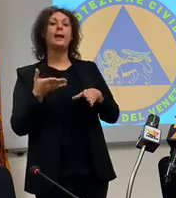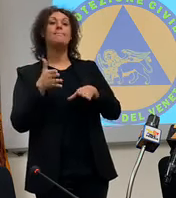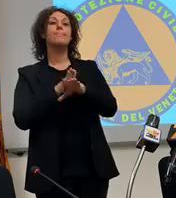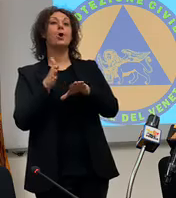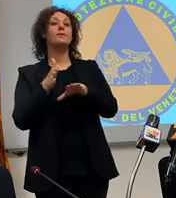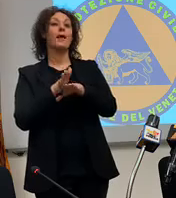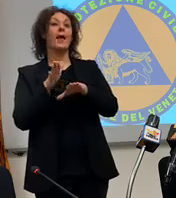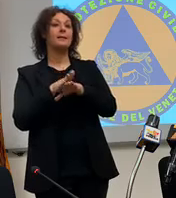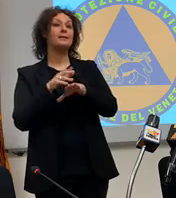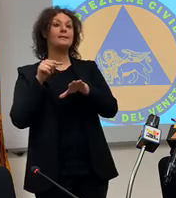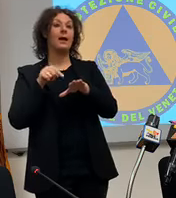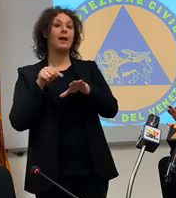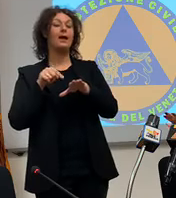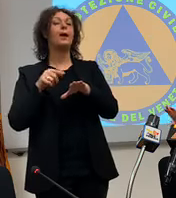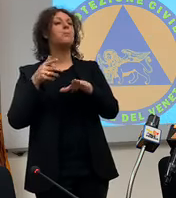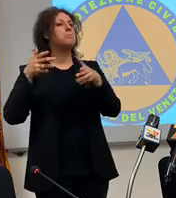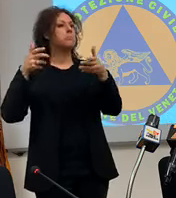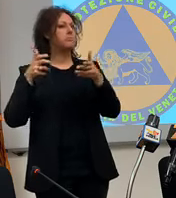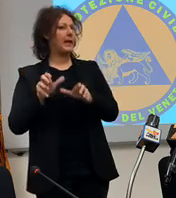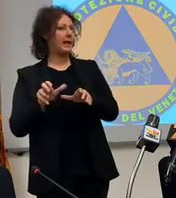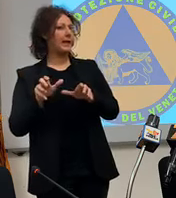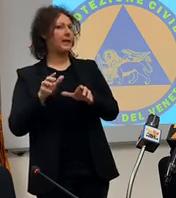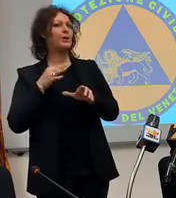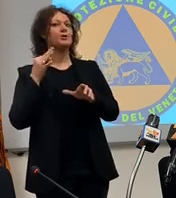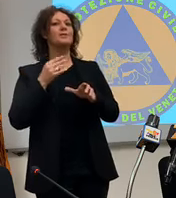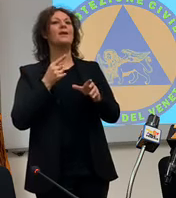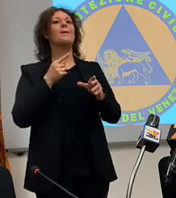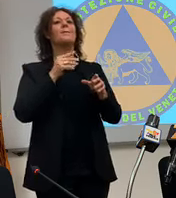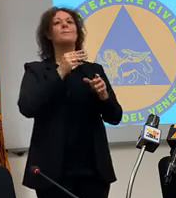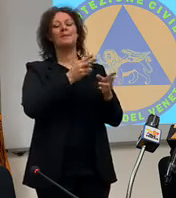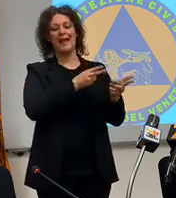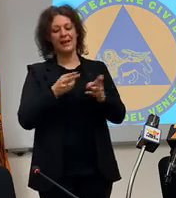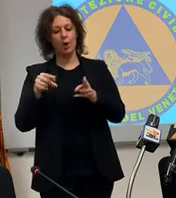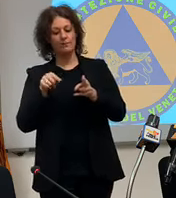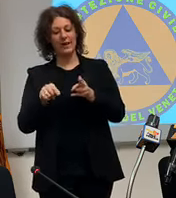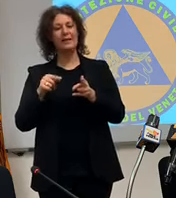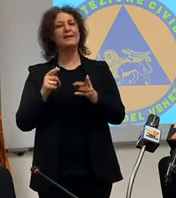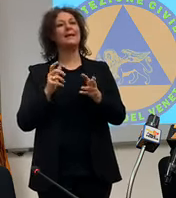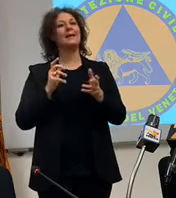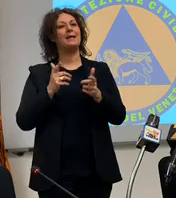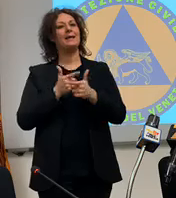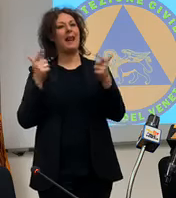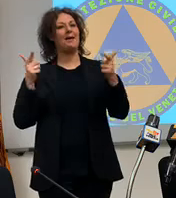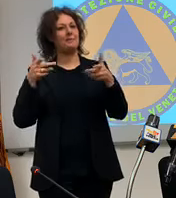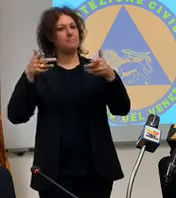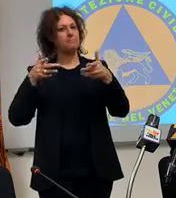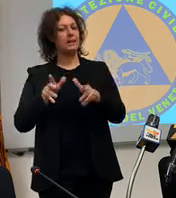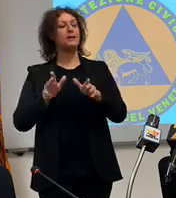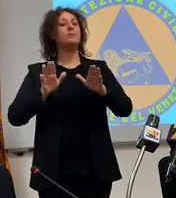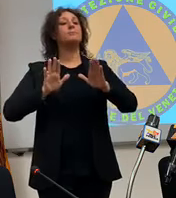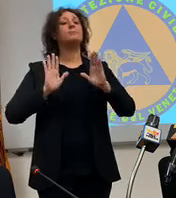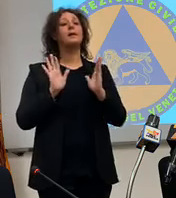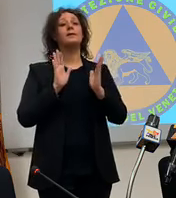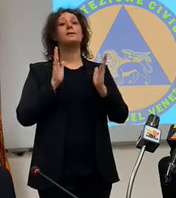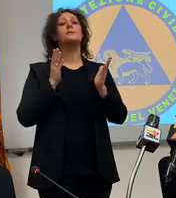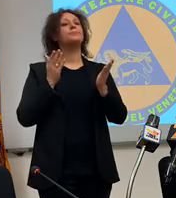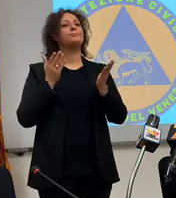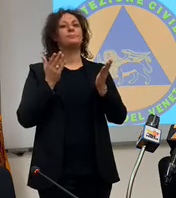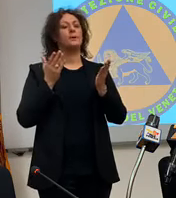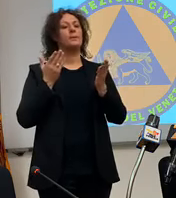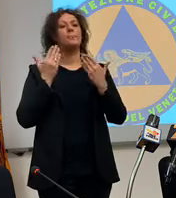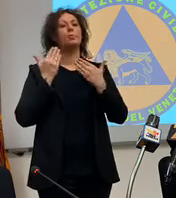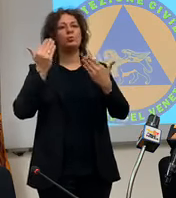persone magari sono meno gravi e quindi arrivano meno in ospedale però purtroppo l'ho detto prima anche per questioni